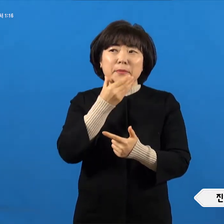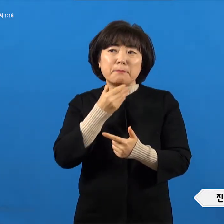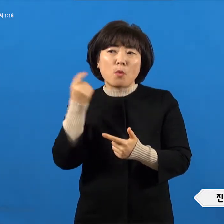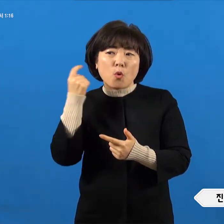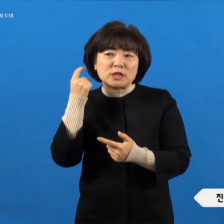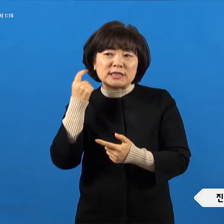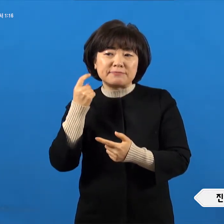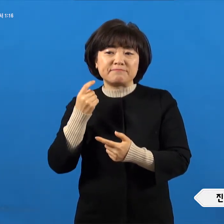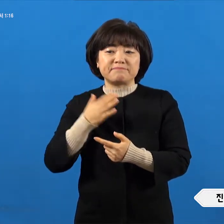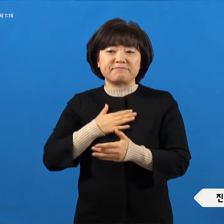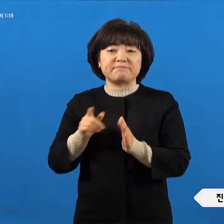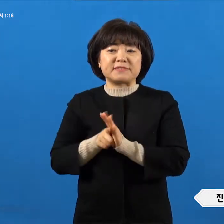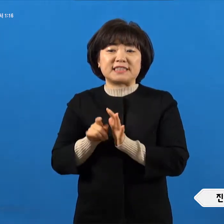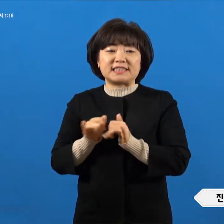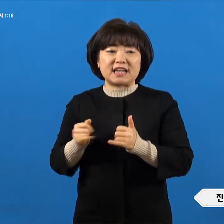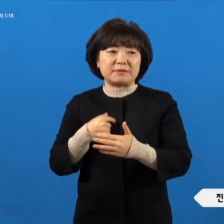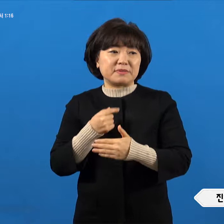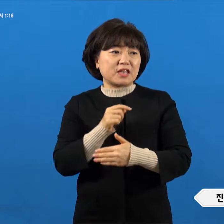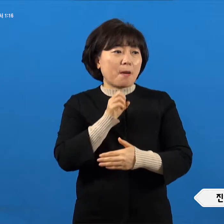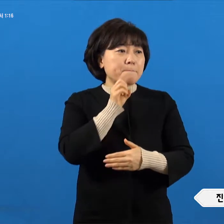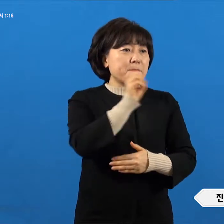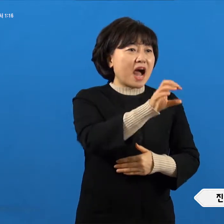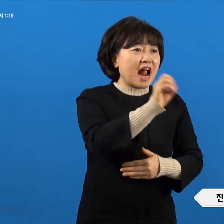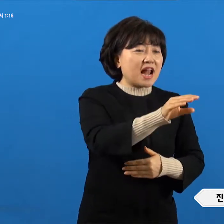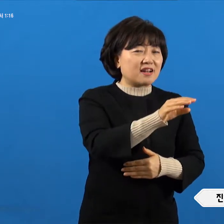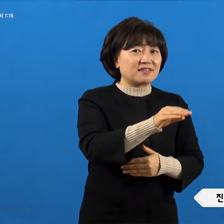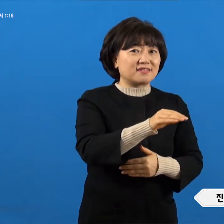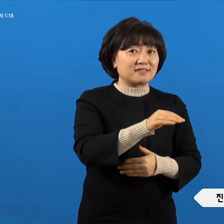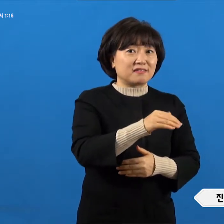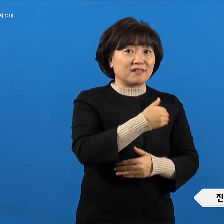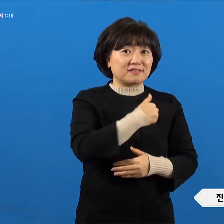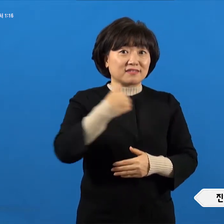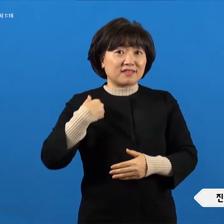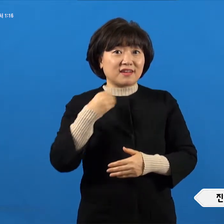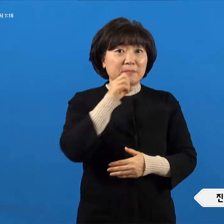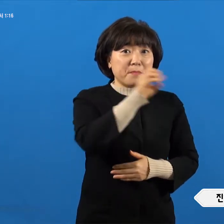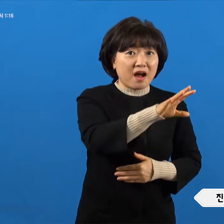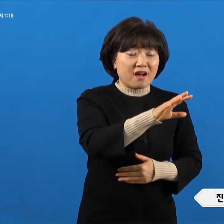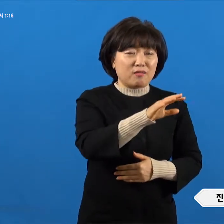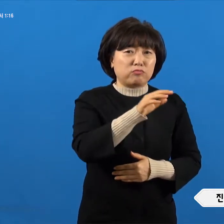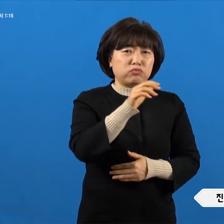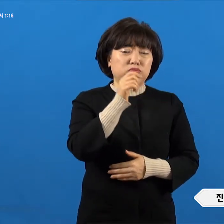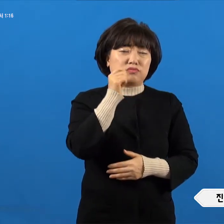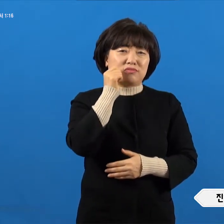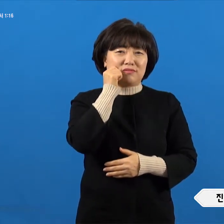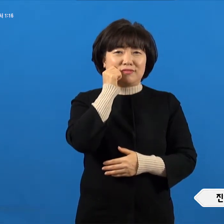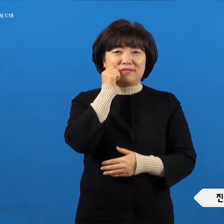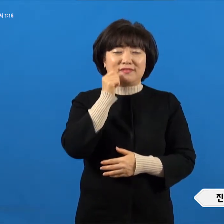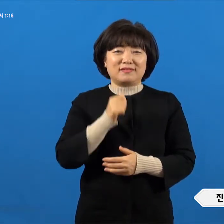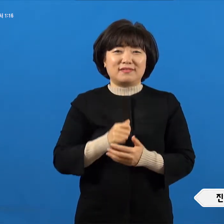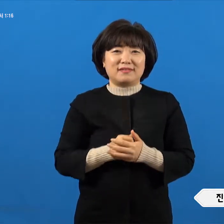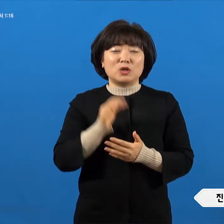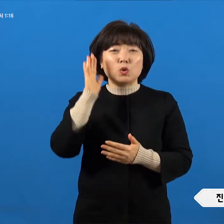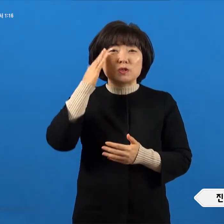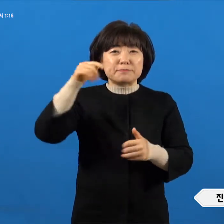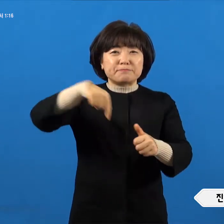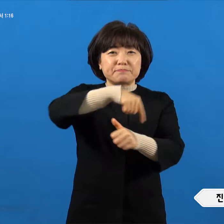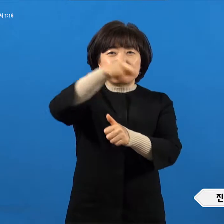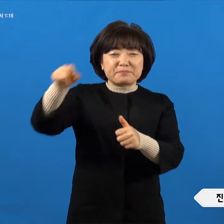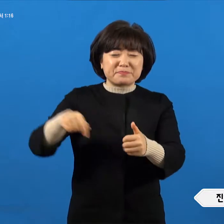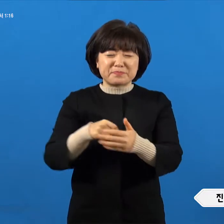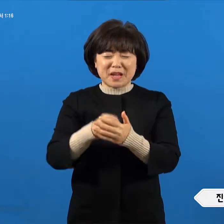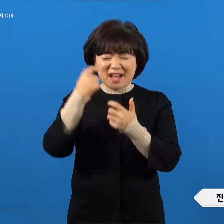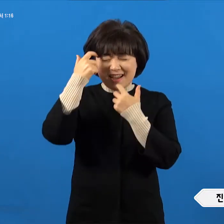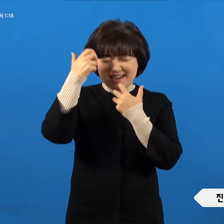복음에 대해서 이야기하지도 못하지 않습니까? 우리 주변에 특별히 광적으로